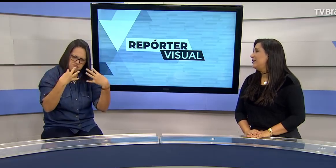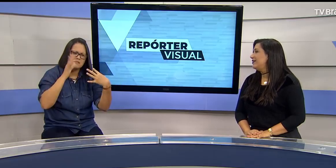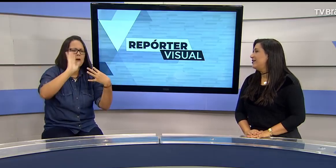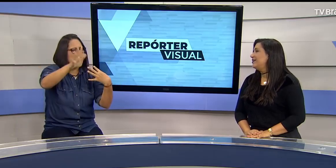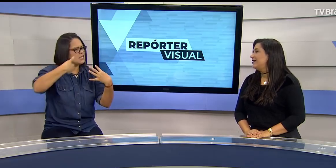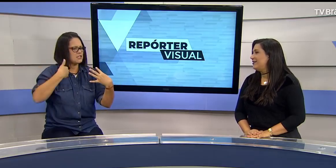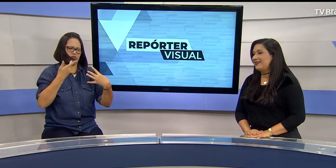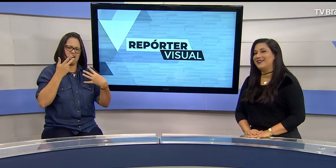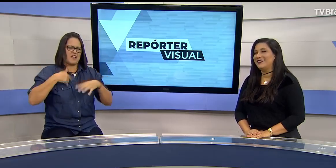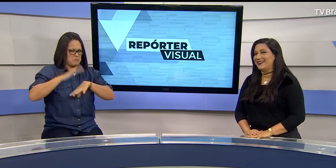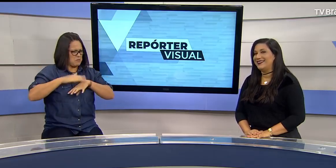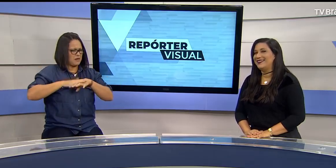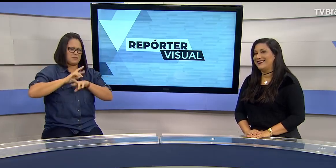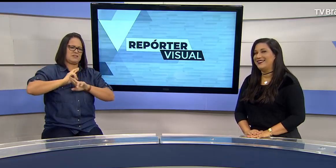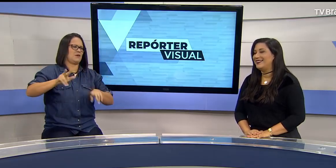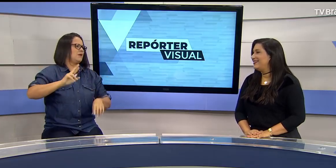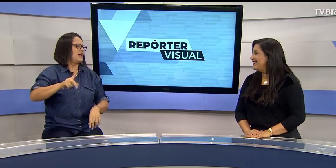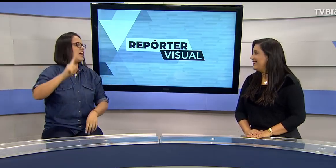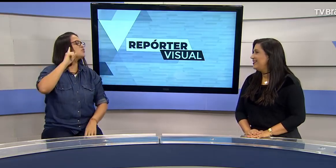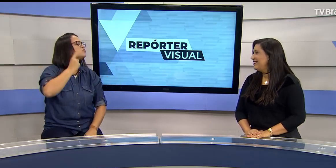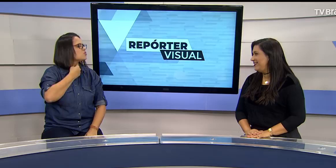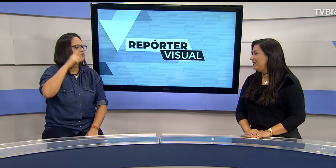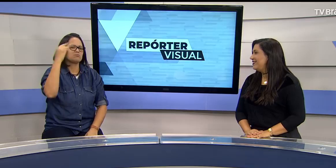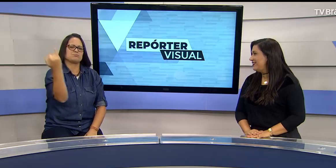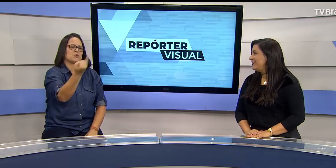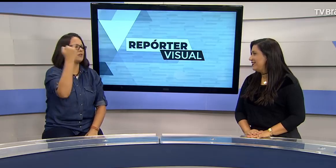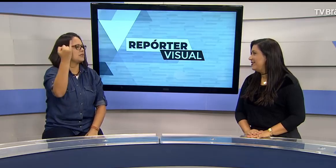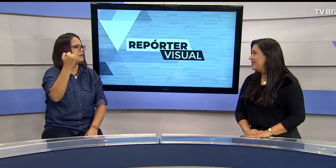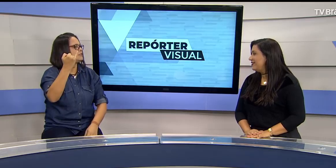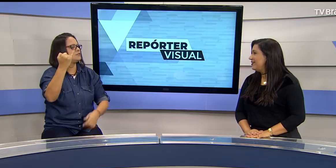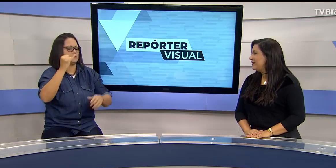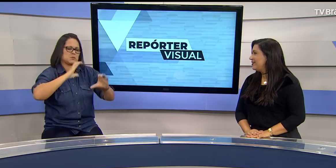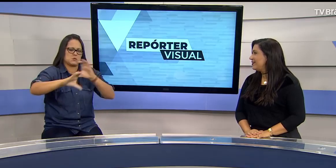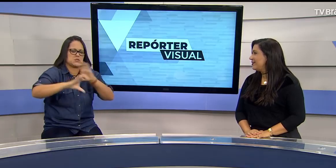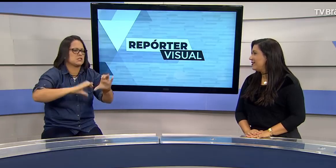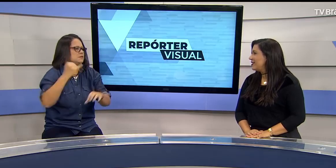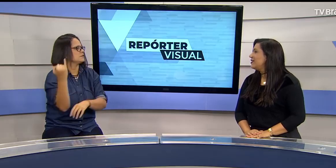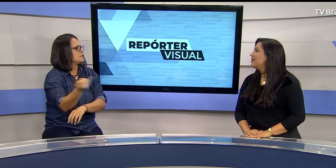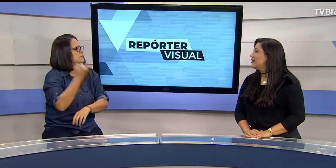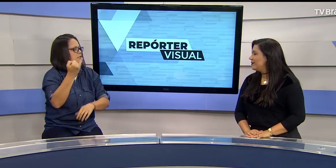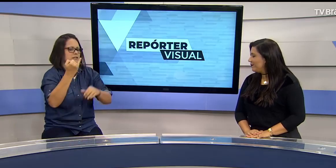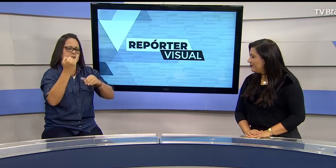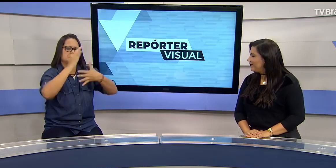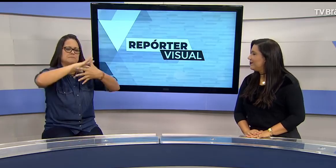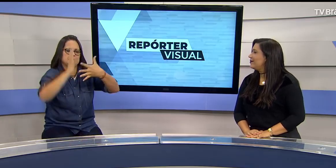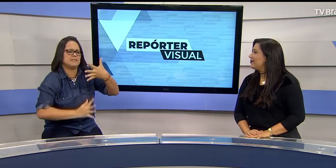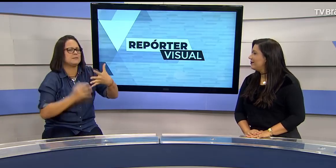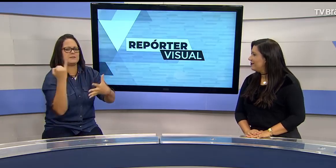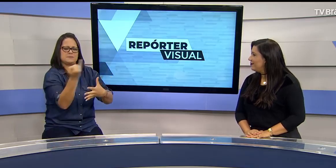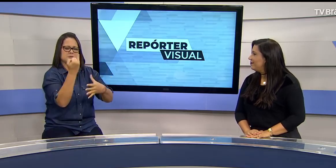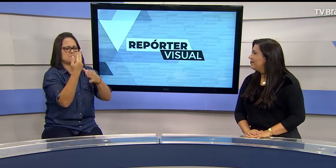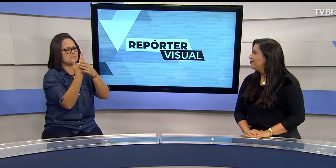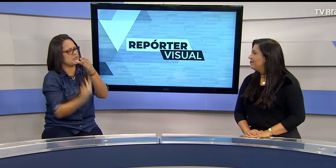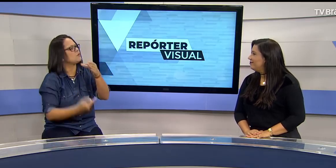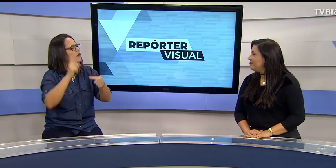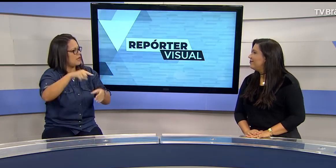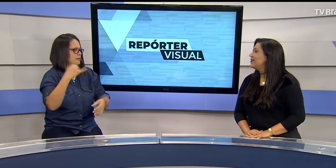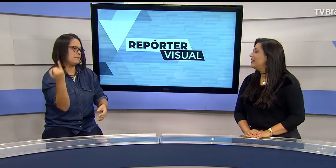na importância de aproveitar esta oportunidade para falar sobre a necessidade de mais acessibilidade comunicacional. É isso que eu